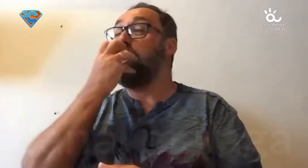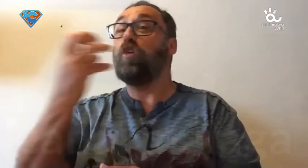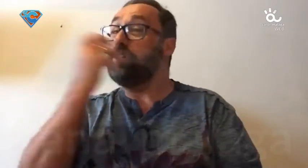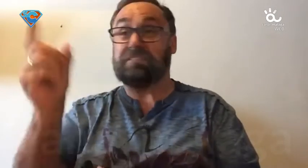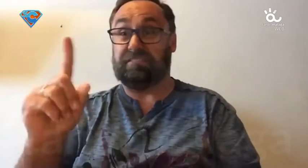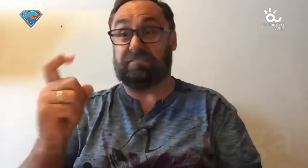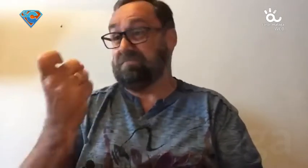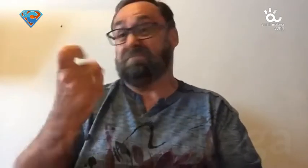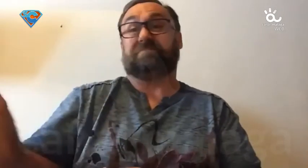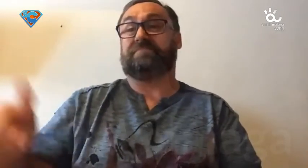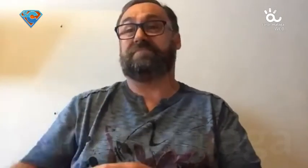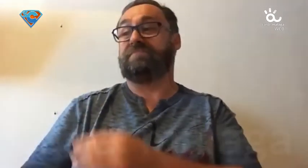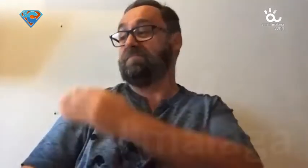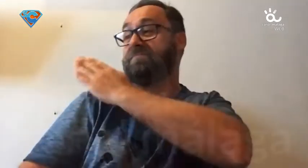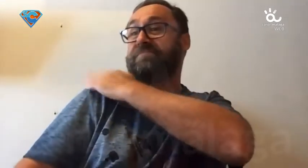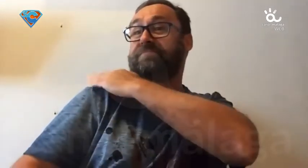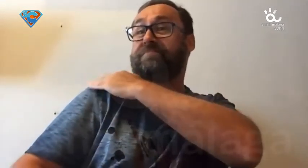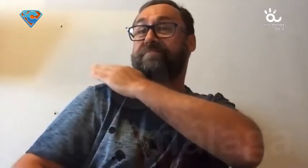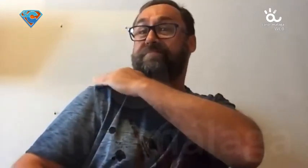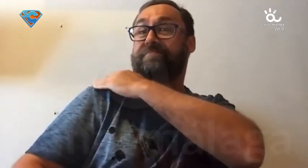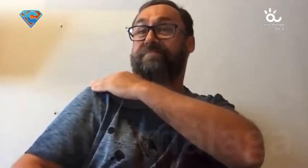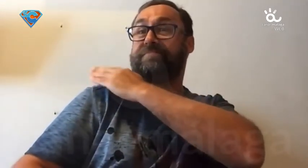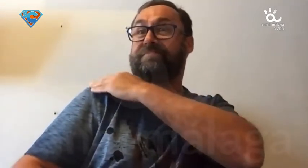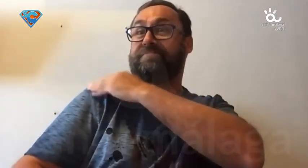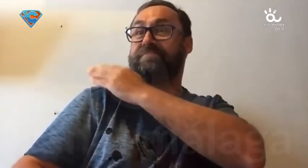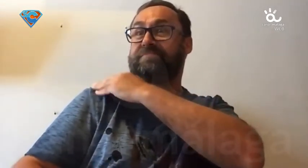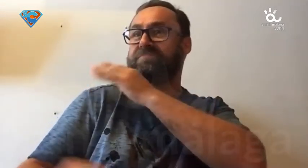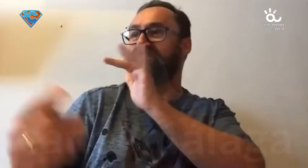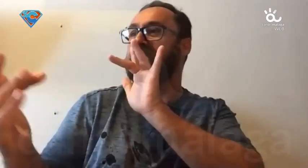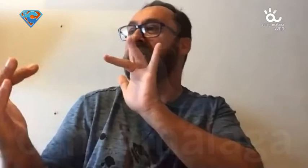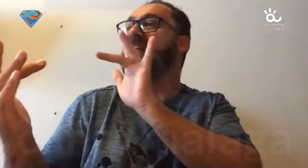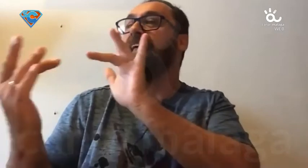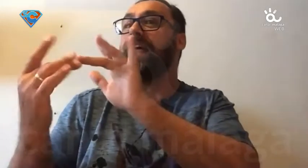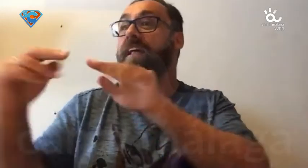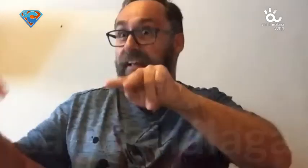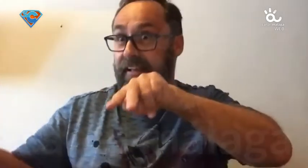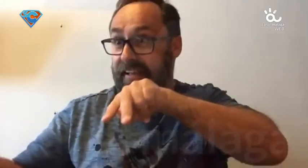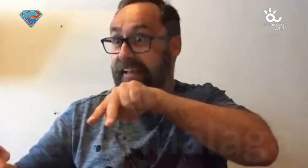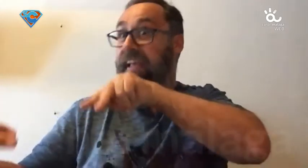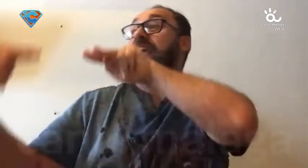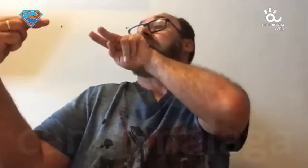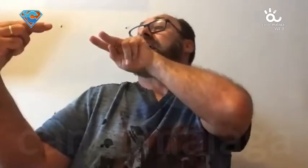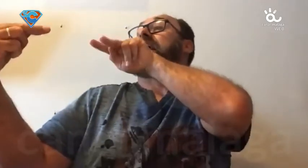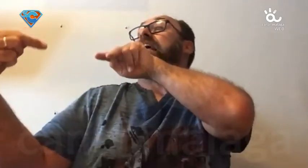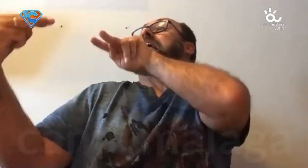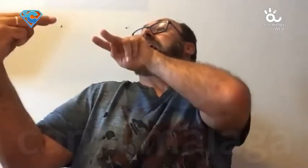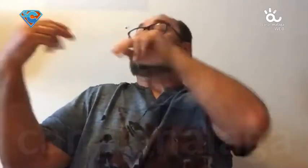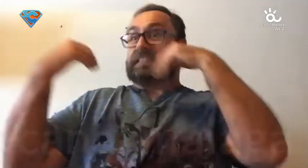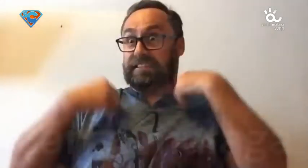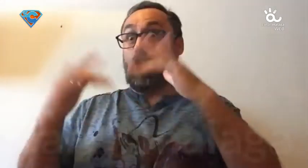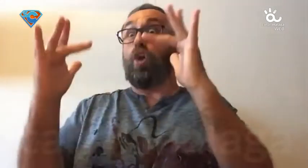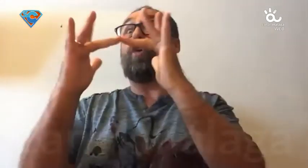esas personas, lo importante es que no grites, nada más que tienes que darme una palmada en el hombro, que